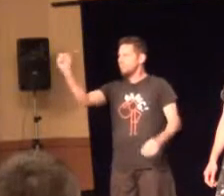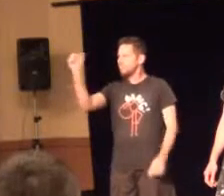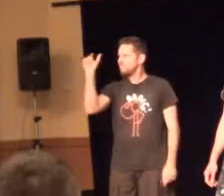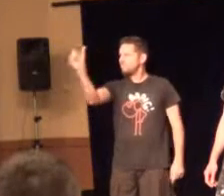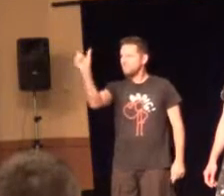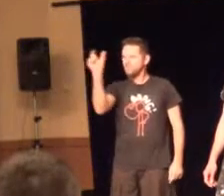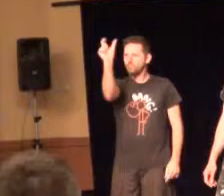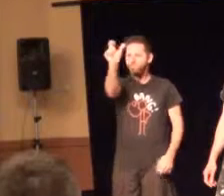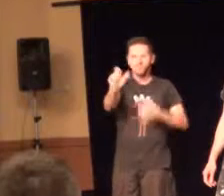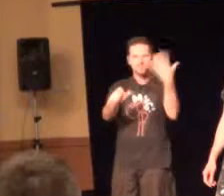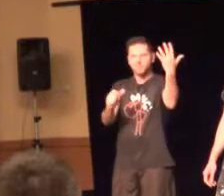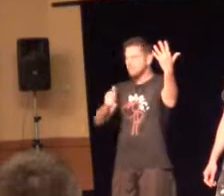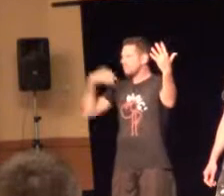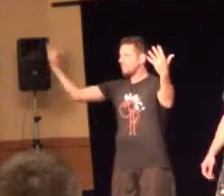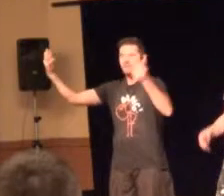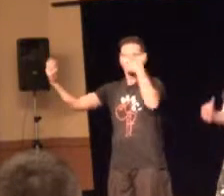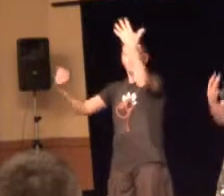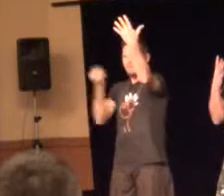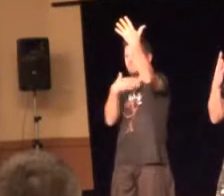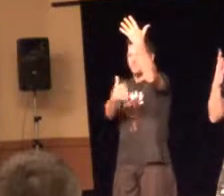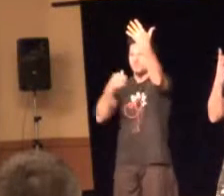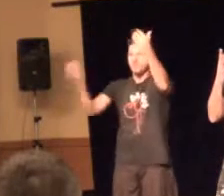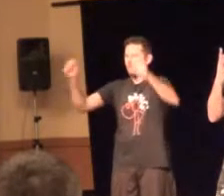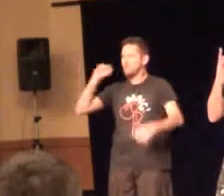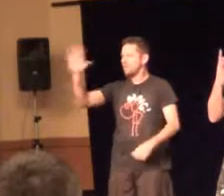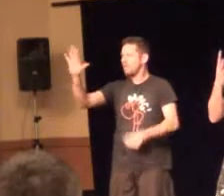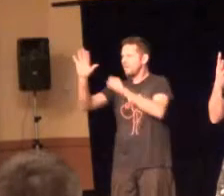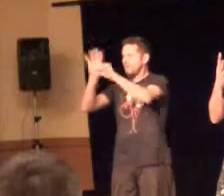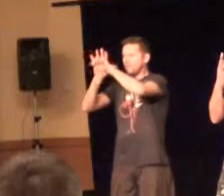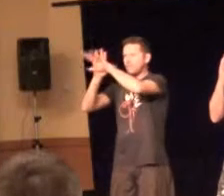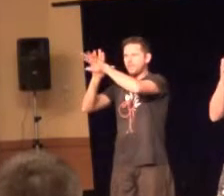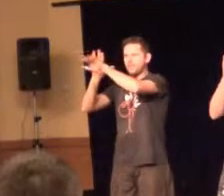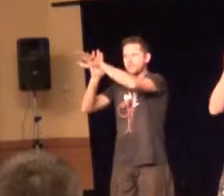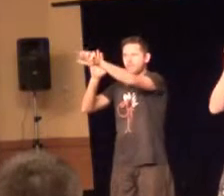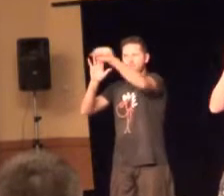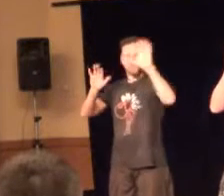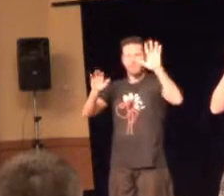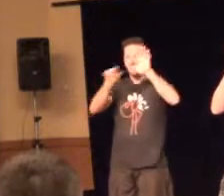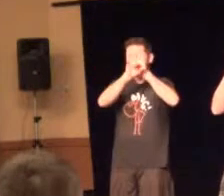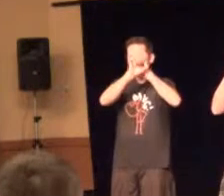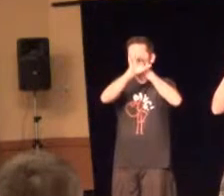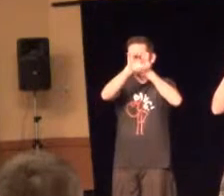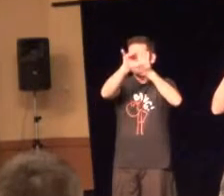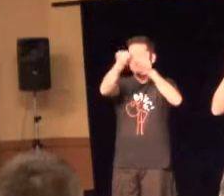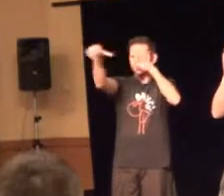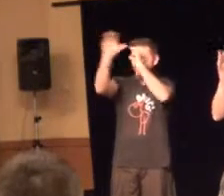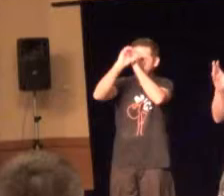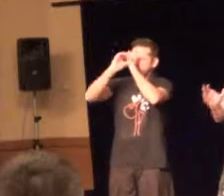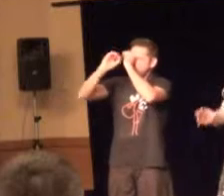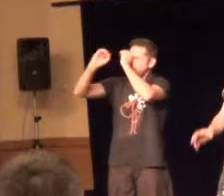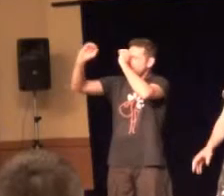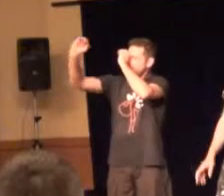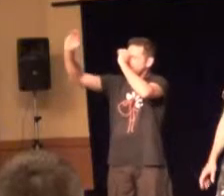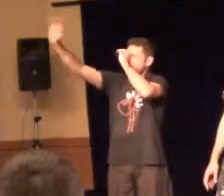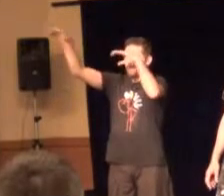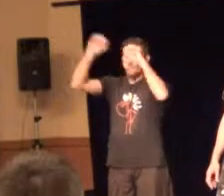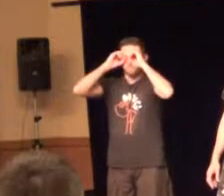mains. De petites lucarnes entre les doigts, des longues vues, des